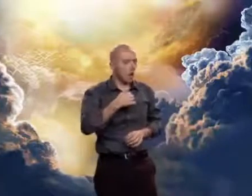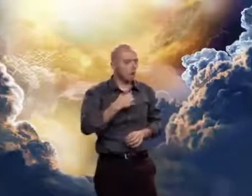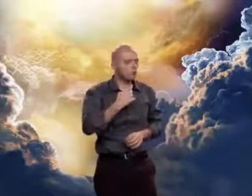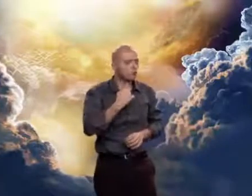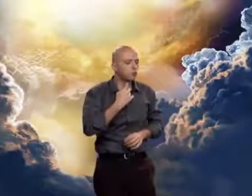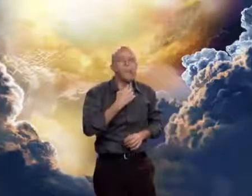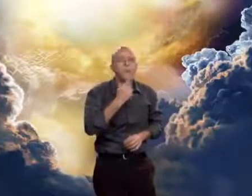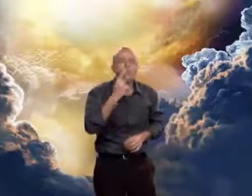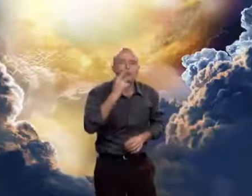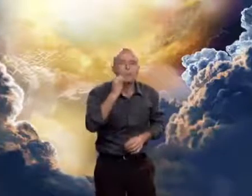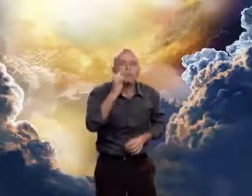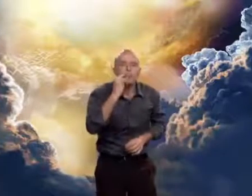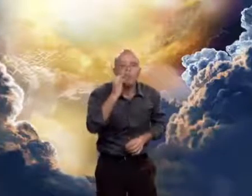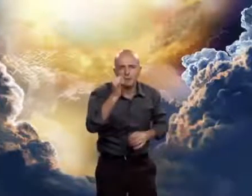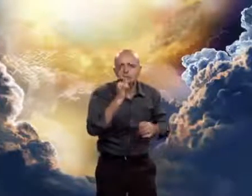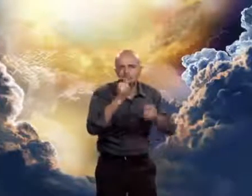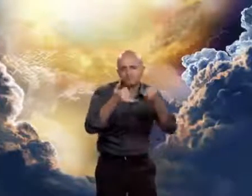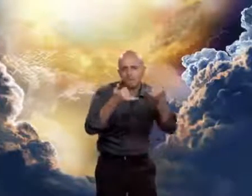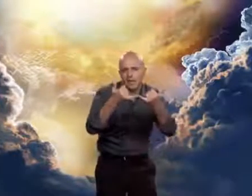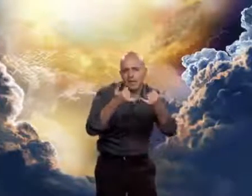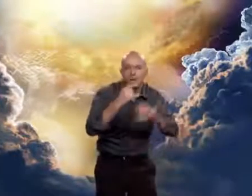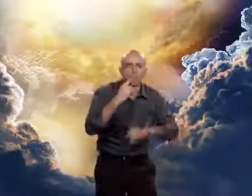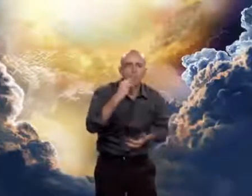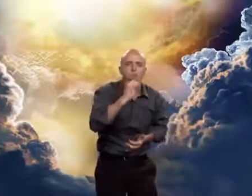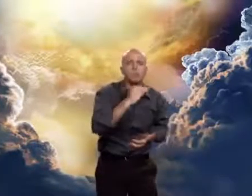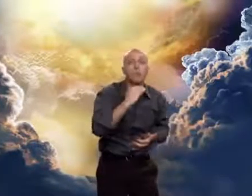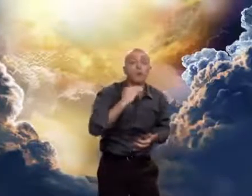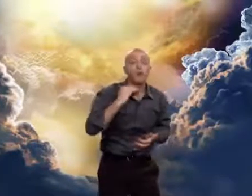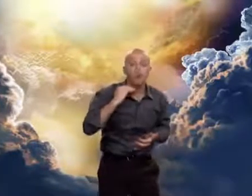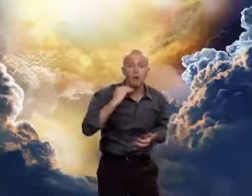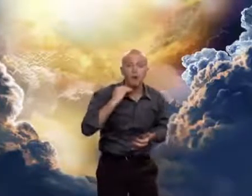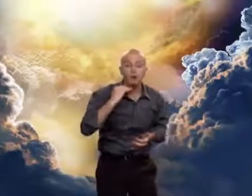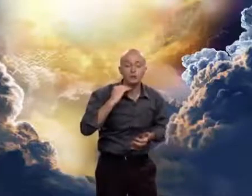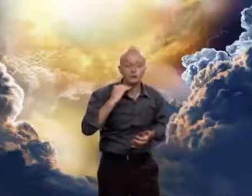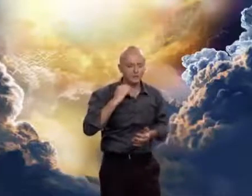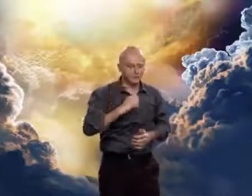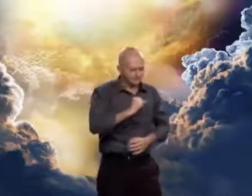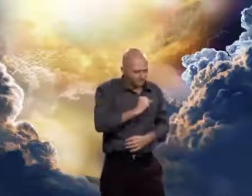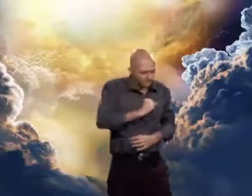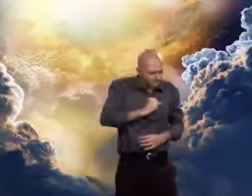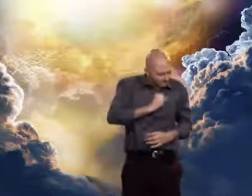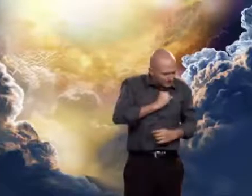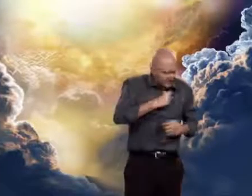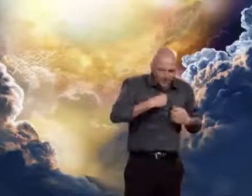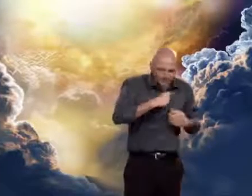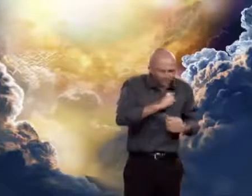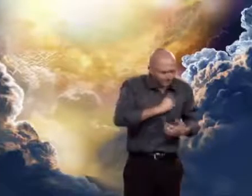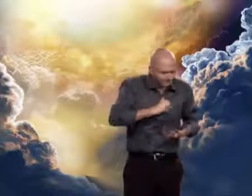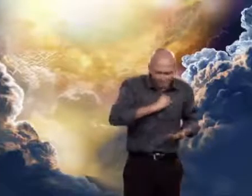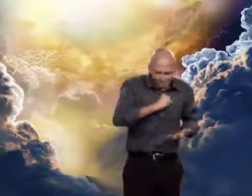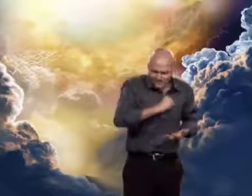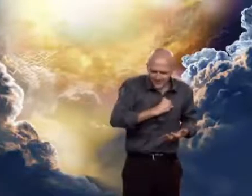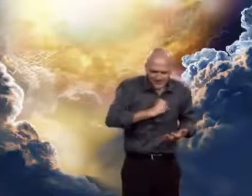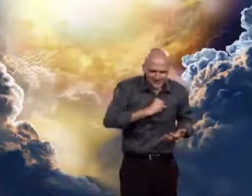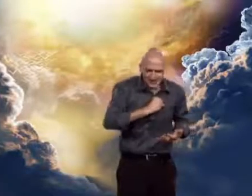a doutrinas de demônios. Muitas pessoas acreditam que aqueles que morreram sem estar preparados estão felizes no